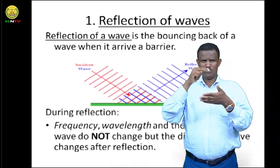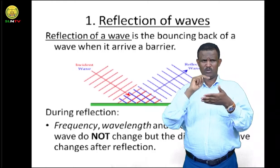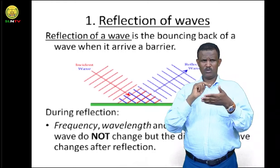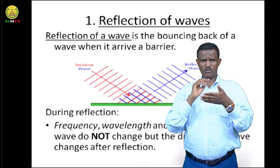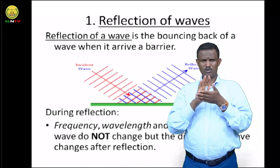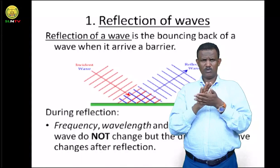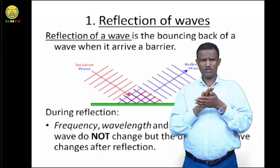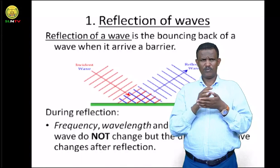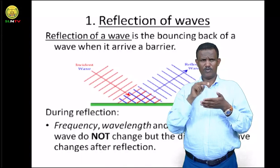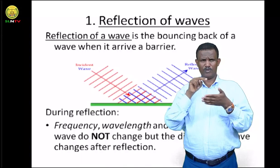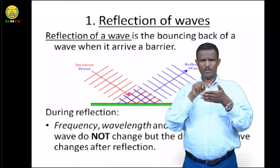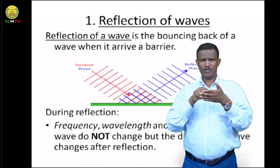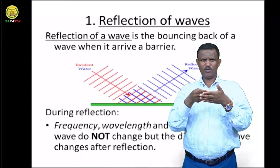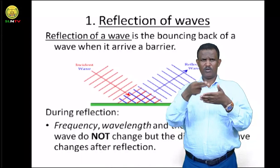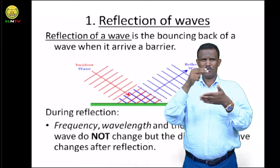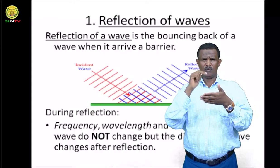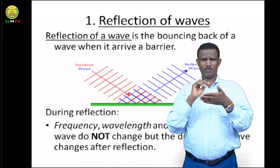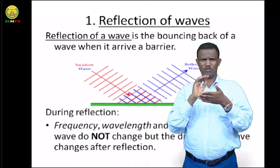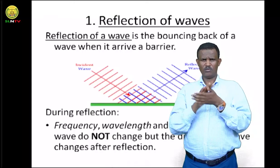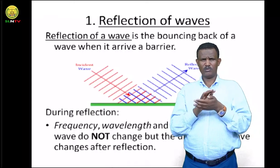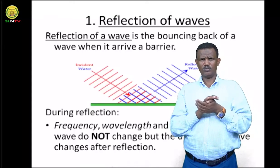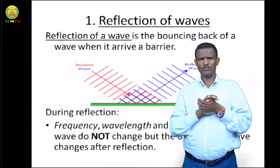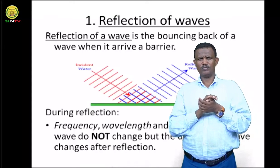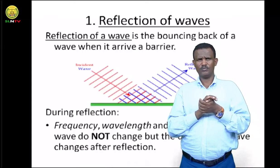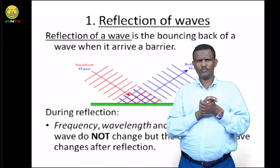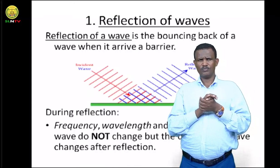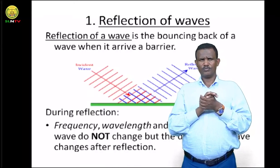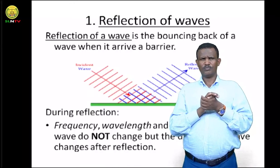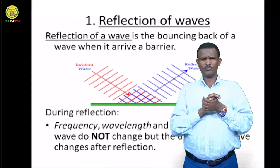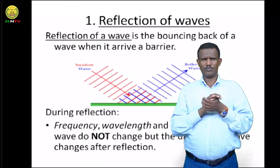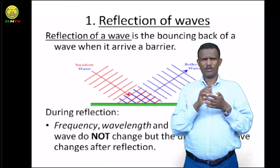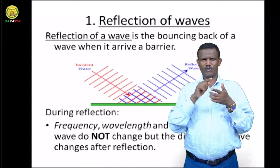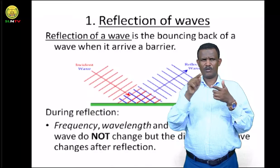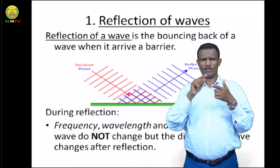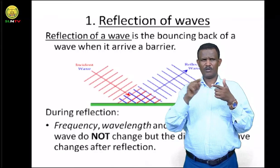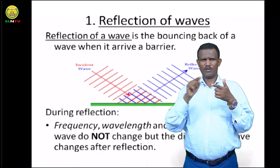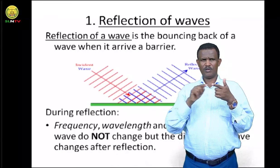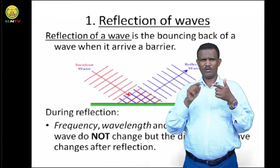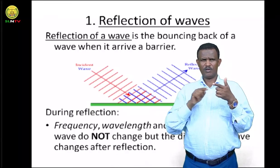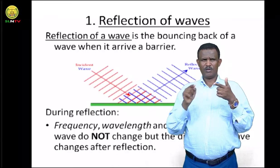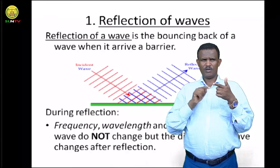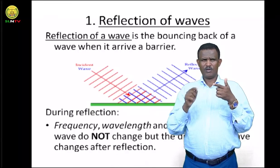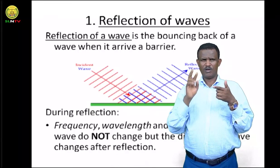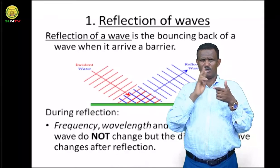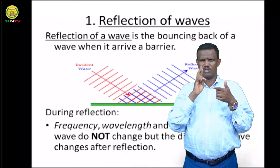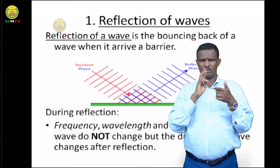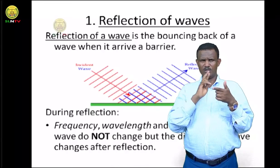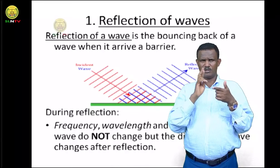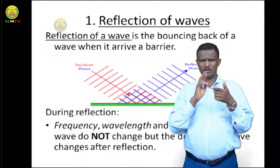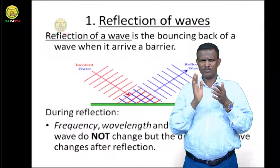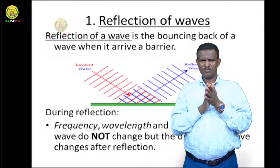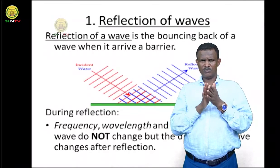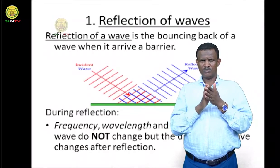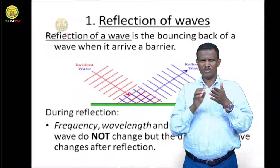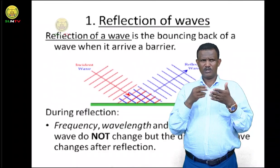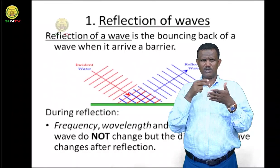la kulanto meel ayna ka gudbeen xariiqaha casaanka ahi waa parallel wave streak is a plane surface